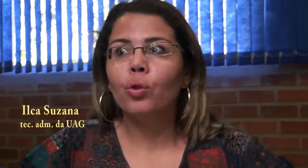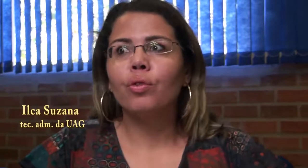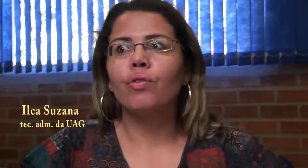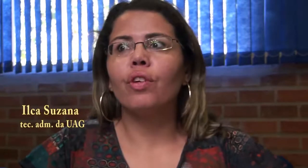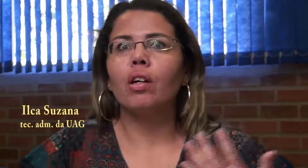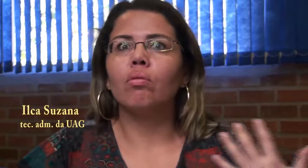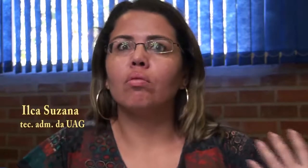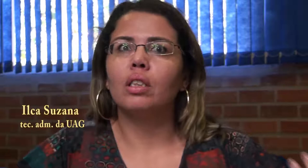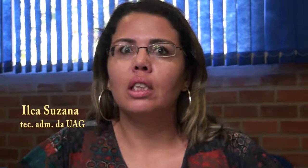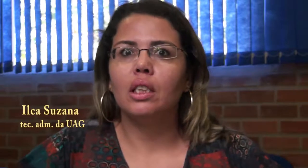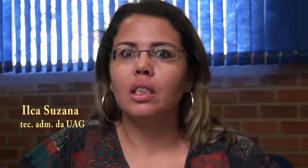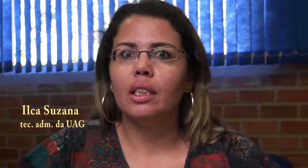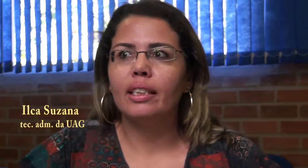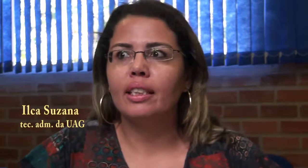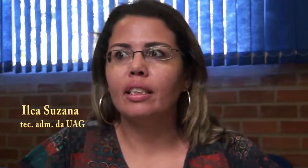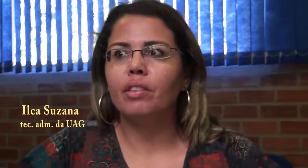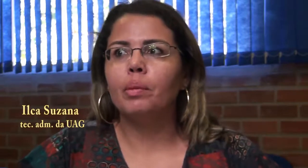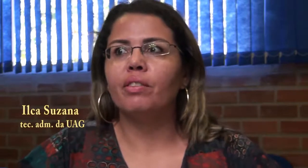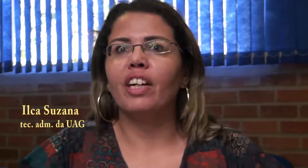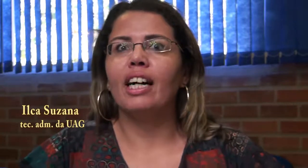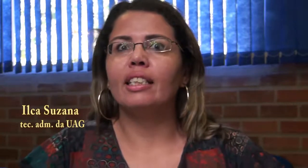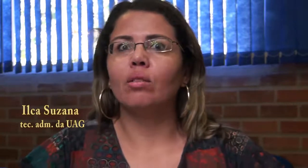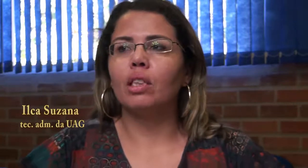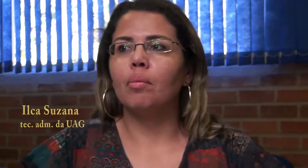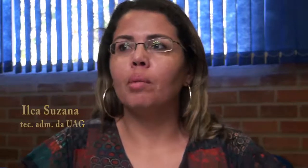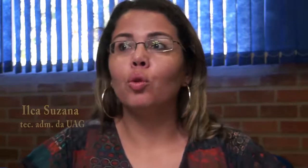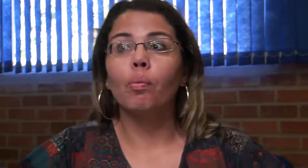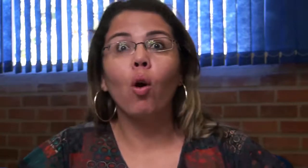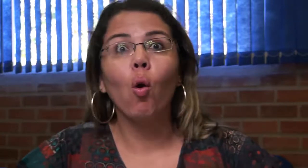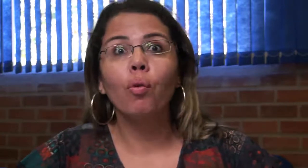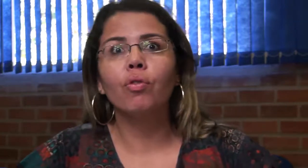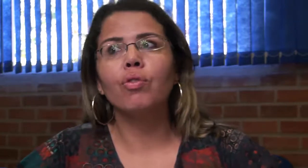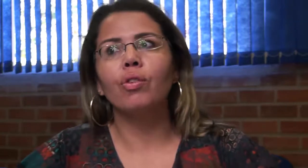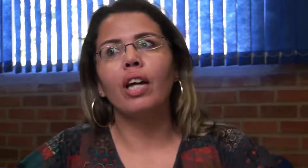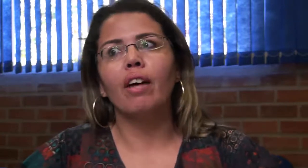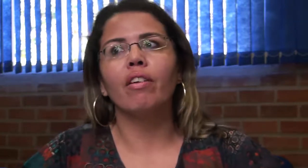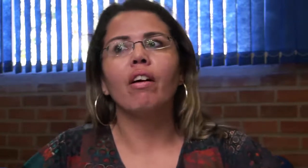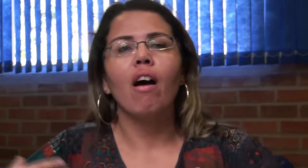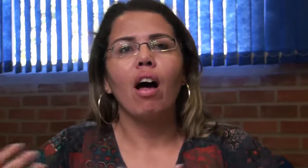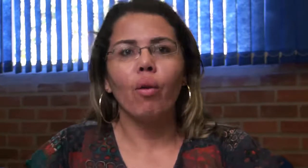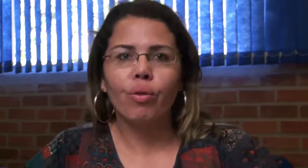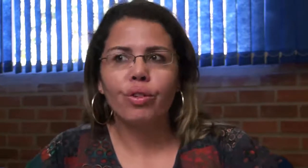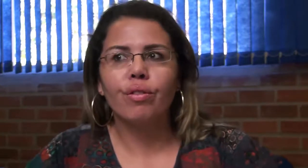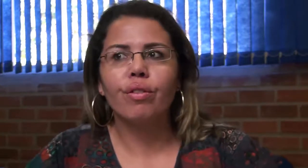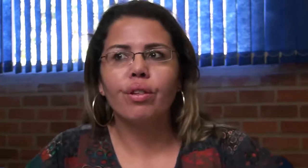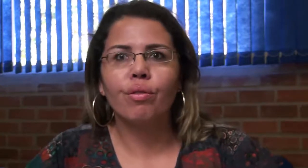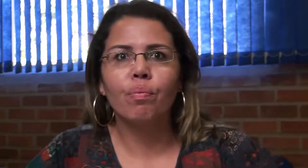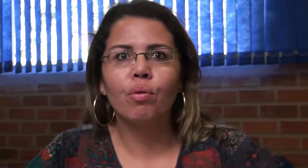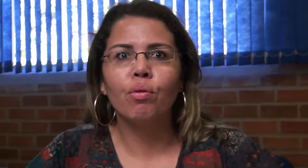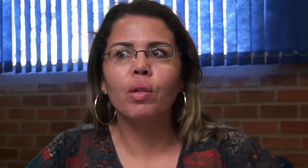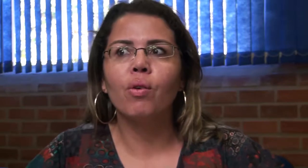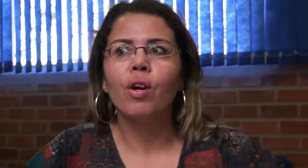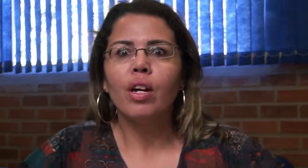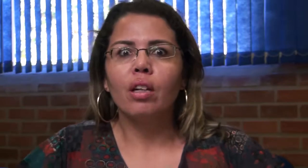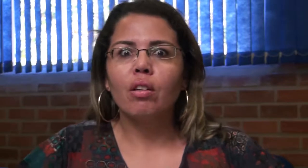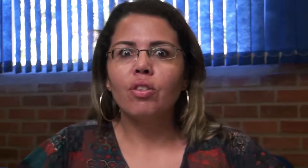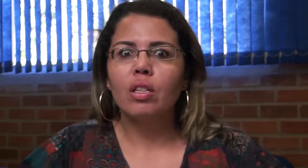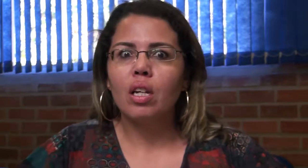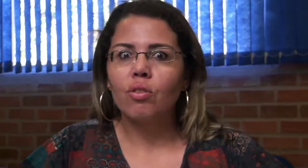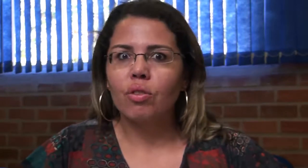Muitos vinham da iniciativa privada, não sabia muito bem como funcionava a lógica do setor público. Então a gente se